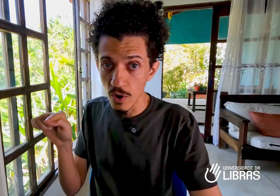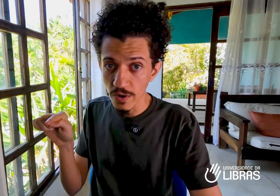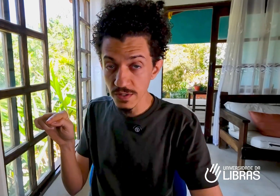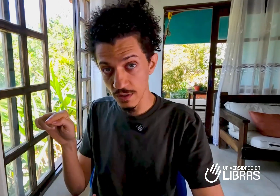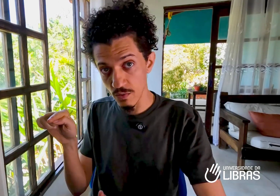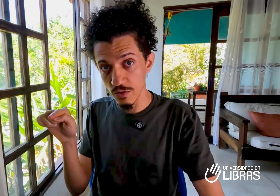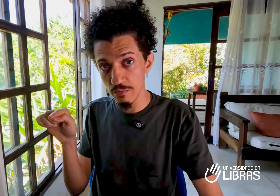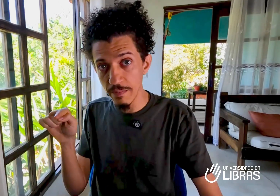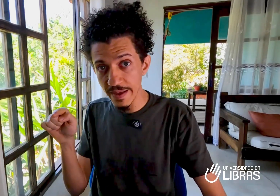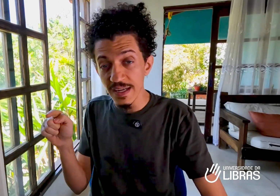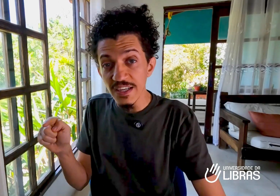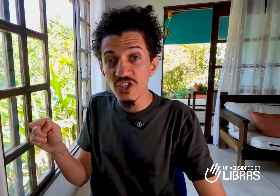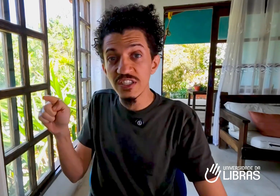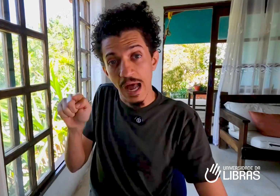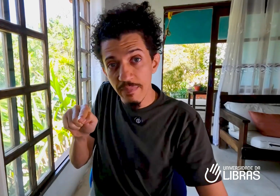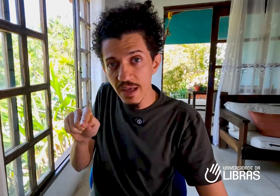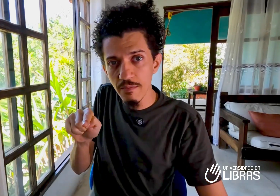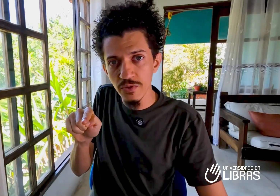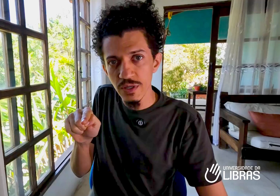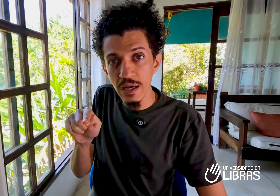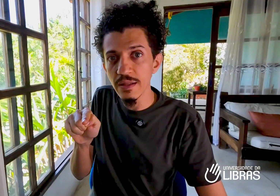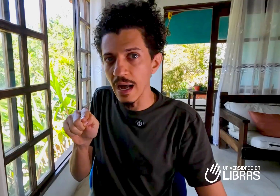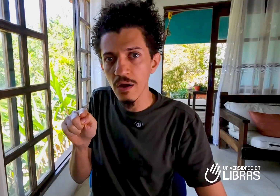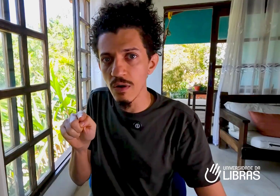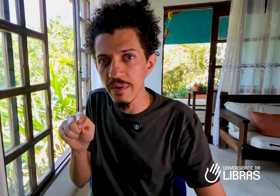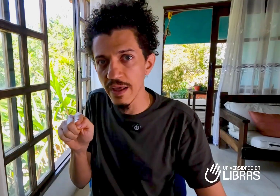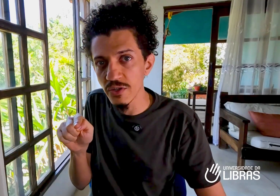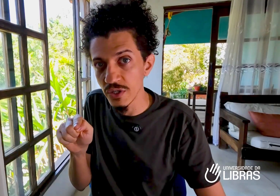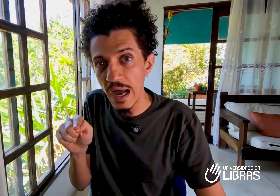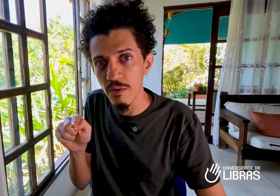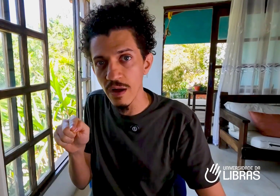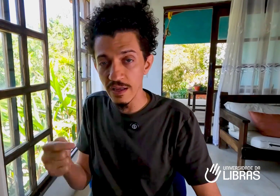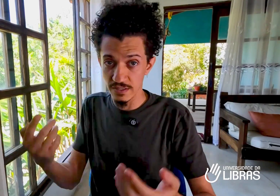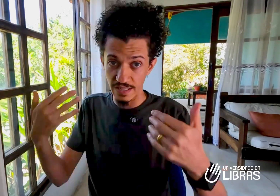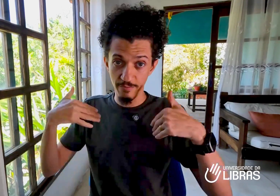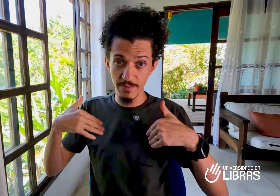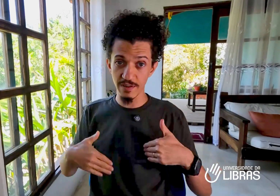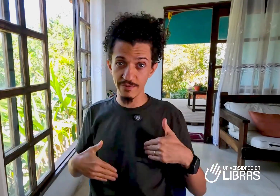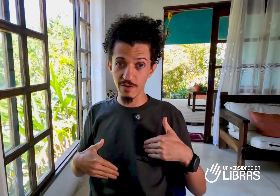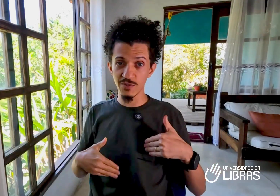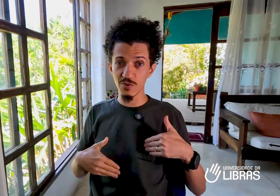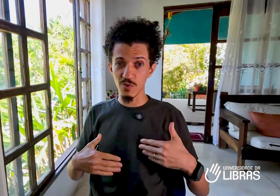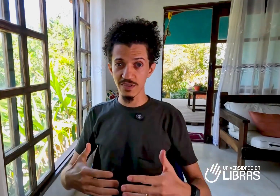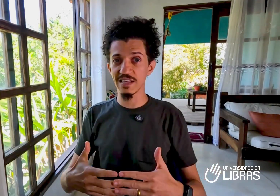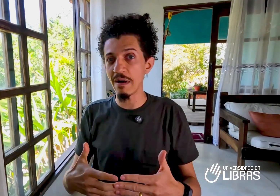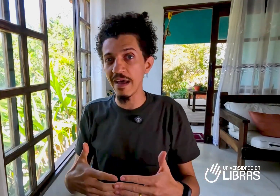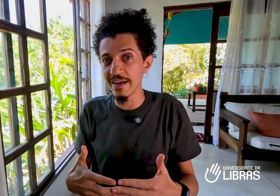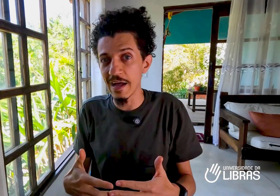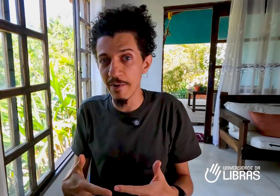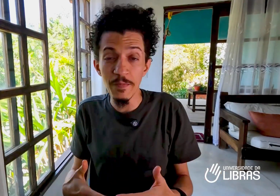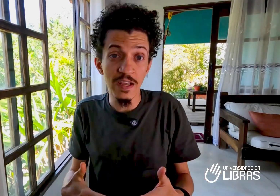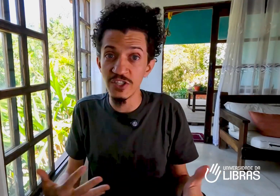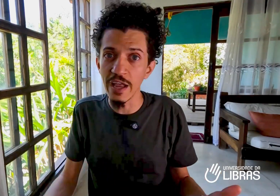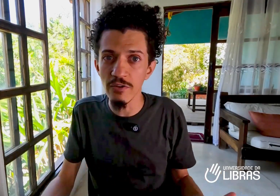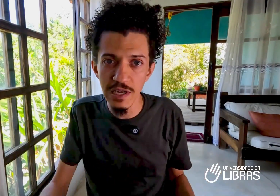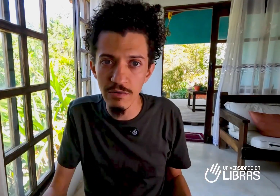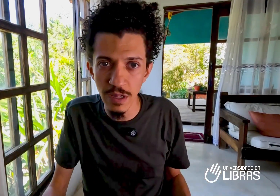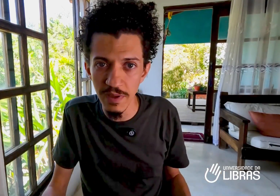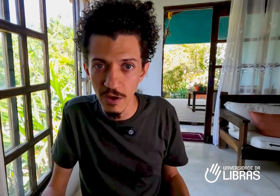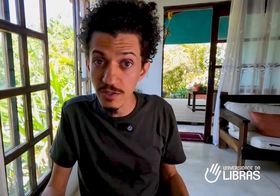nós, enquanto bebês, sabíamos lidar com o ambiente de água. Estávamos, afinal de contas, dentro da barriga da mãe, cheio de líquido amniótico,